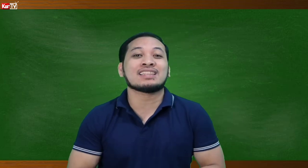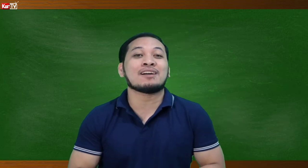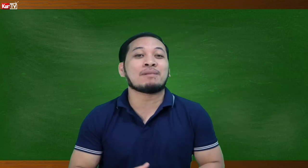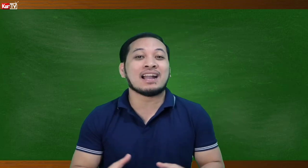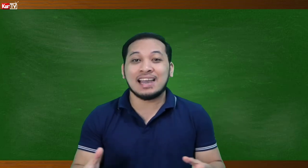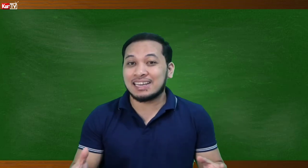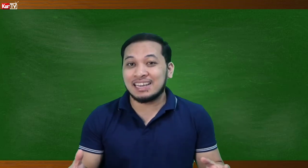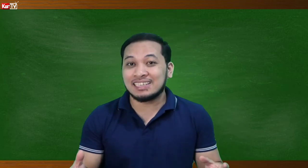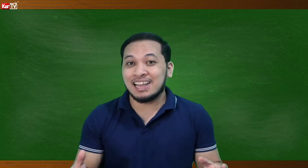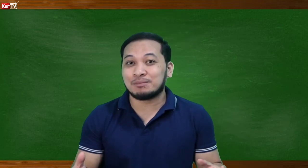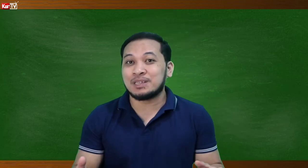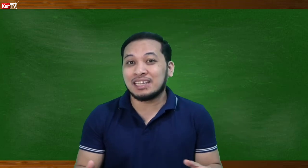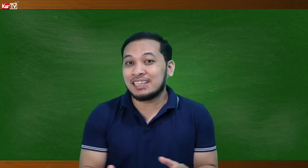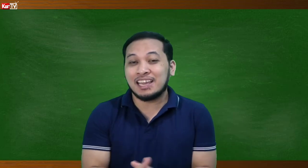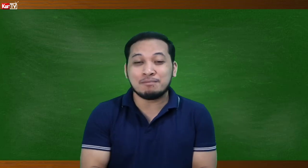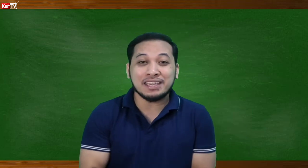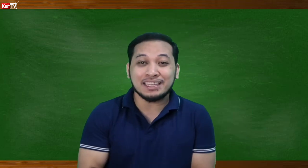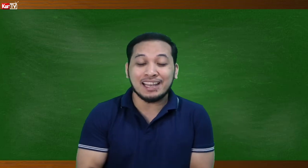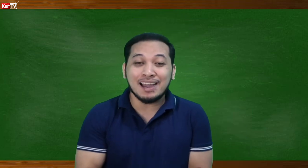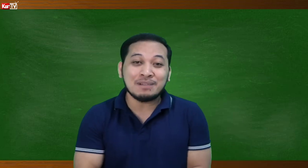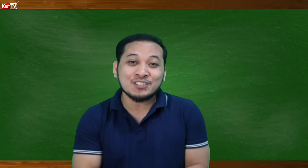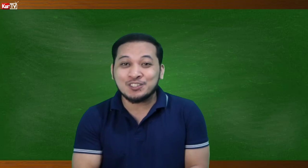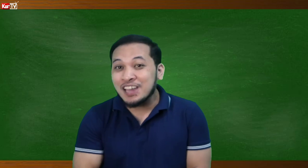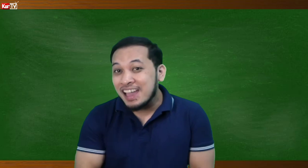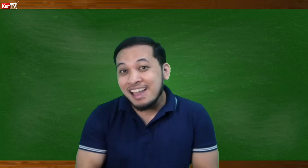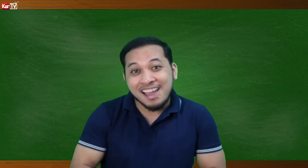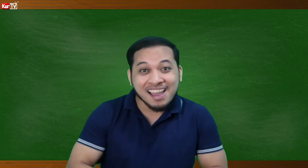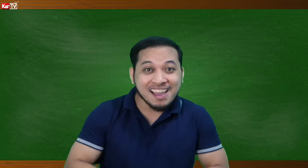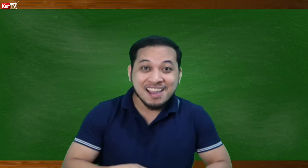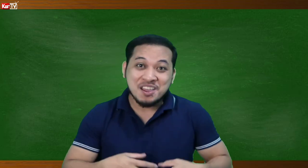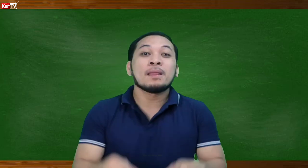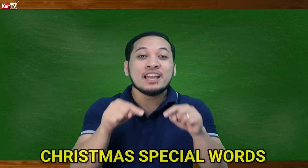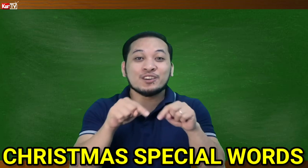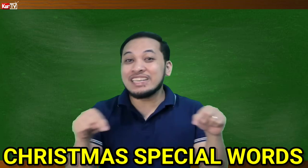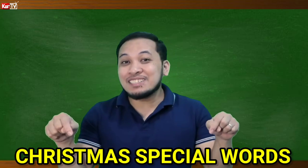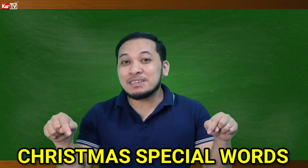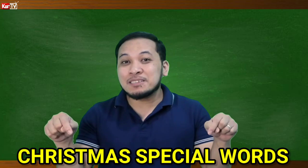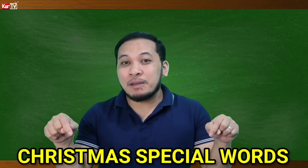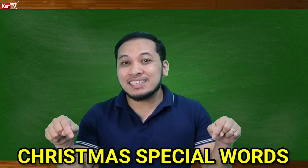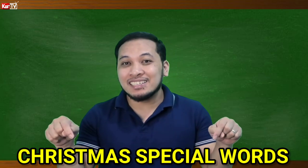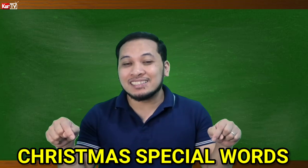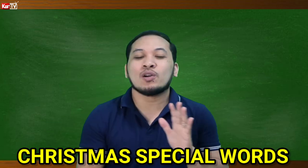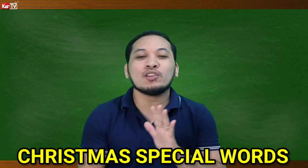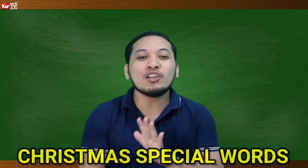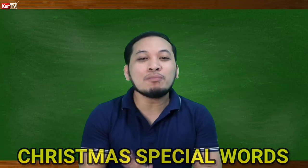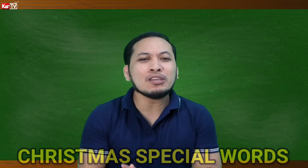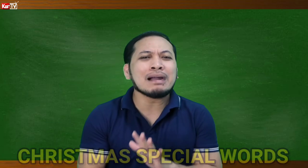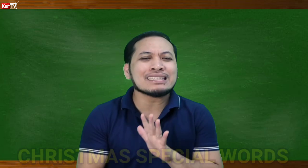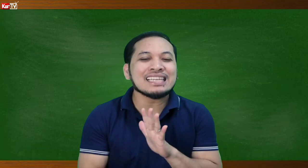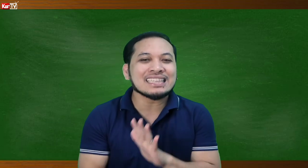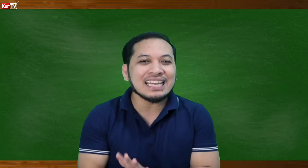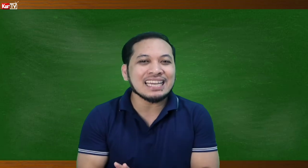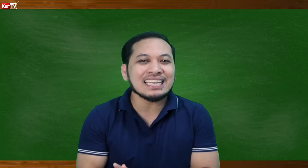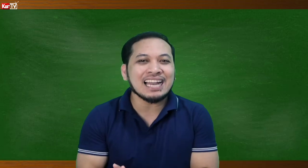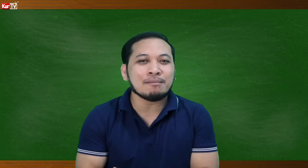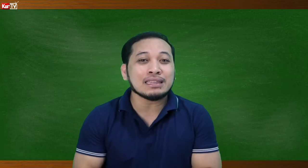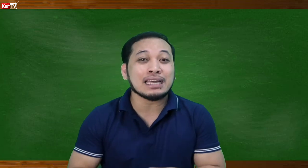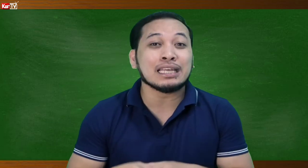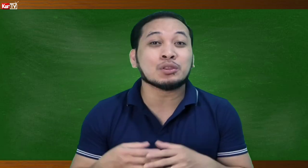ang pag-aaralan nga po natin ay may kinalaman sa Christmas special. So ano-ano ba yung mga salita na ginagamit natin